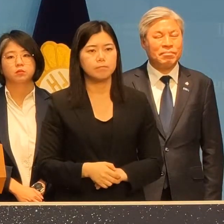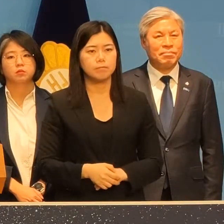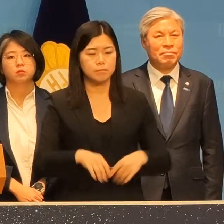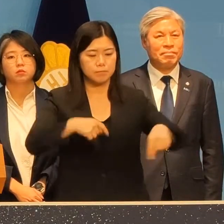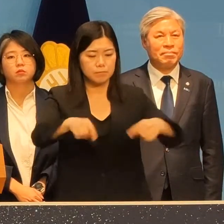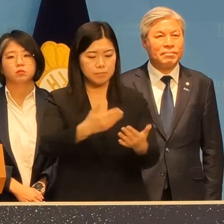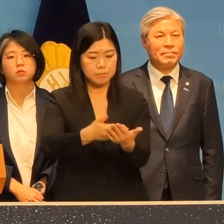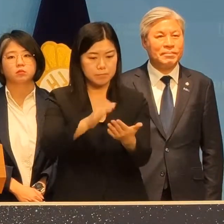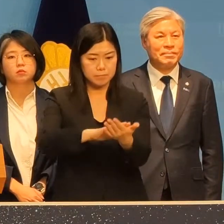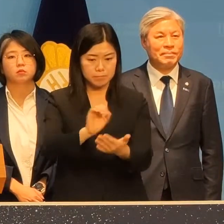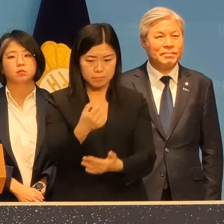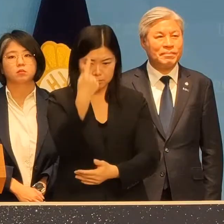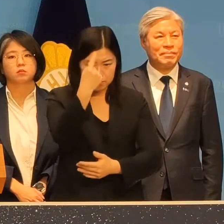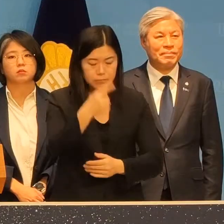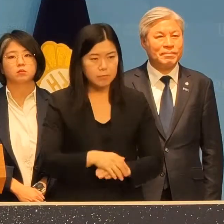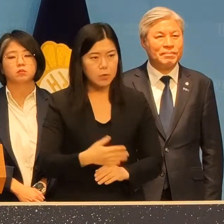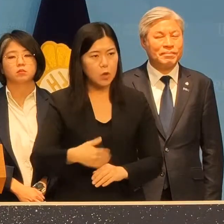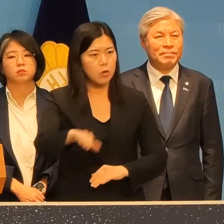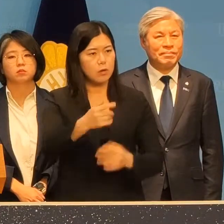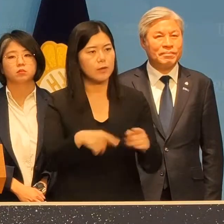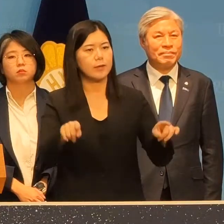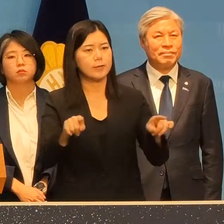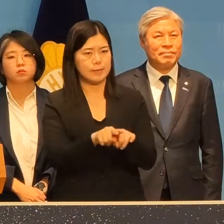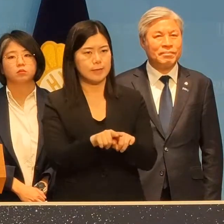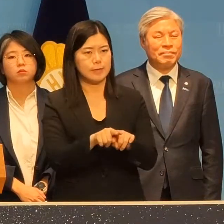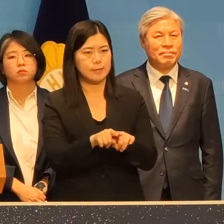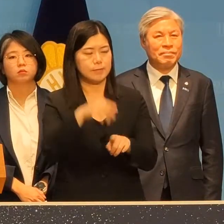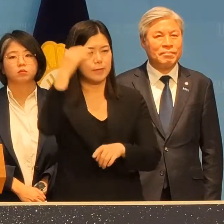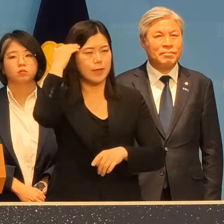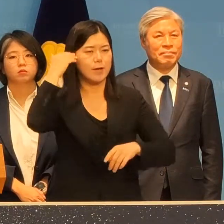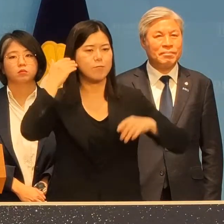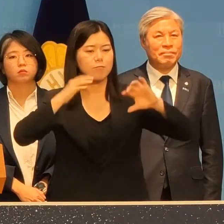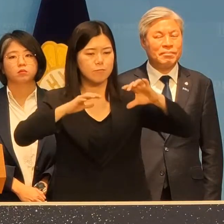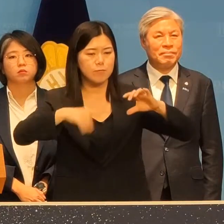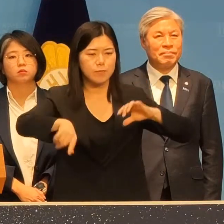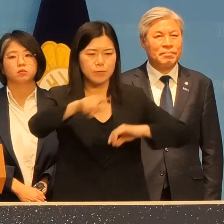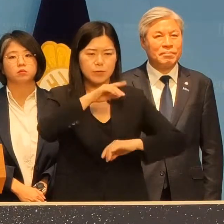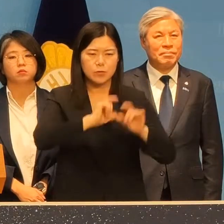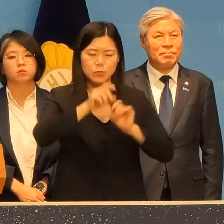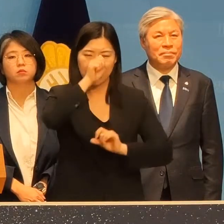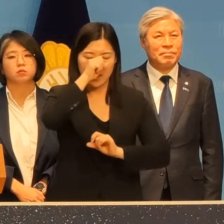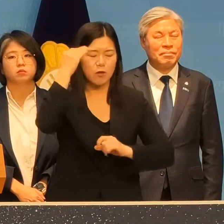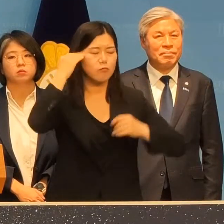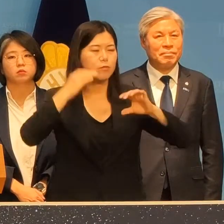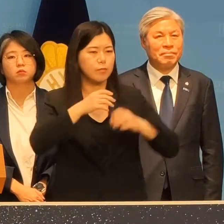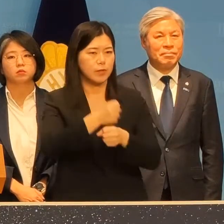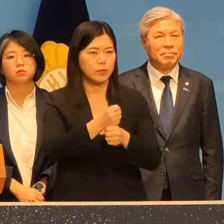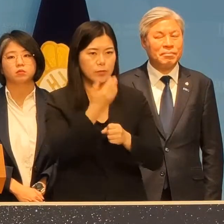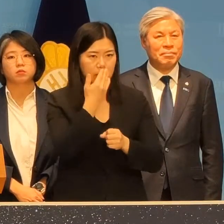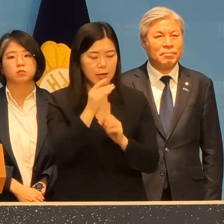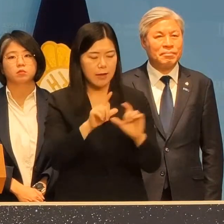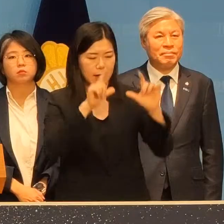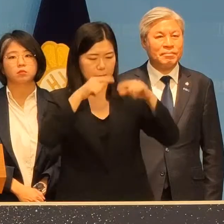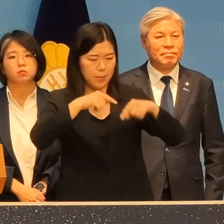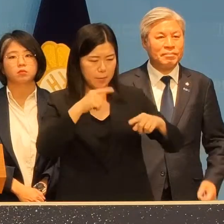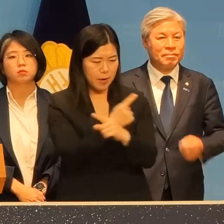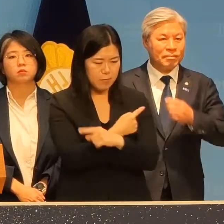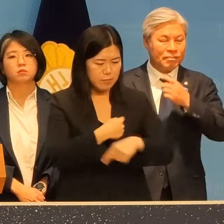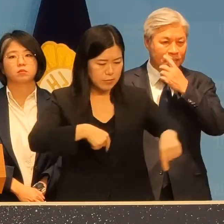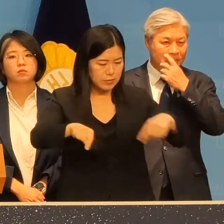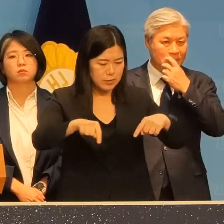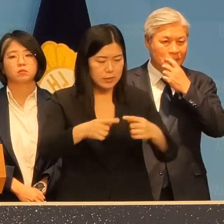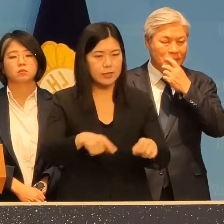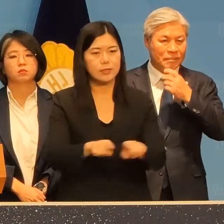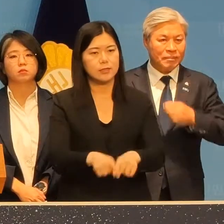정치개혁을 통해서 우리는 함께 그런 대한민국 만들 수 있습니다. 내 삶을 바꾸는 정치 다시 한번